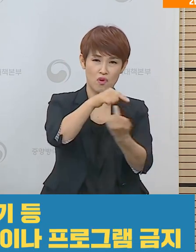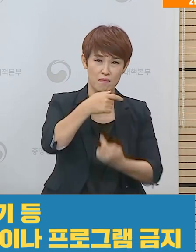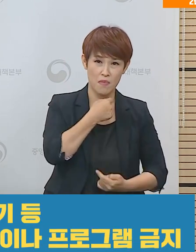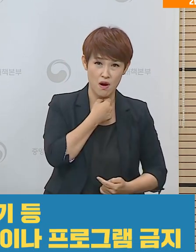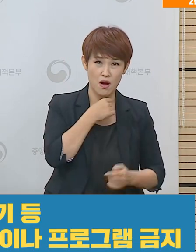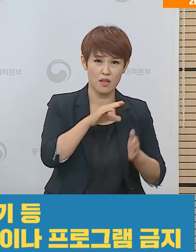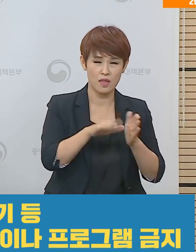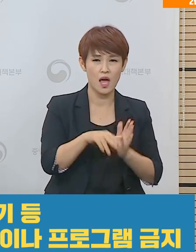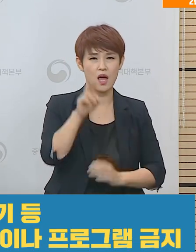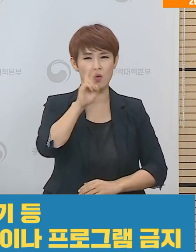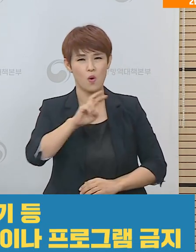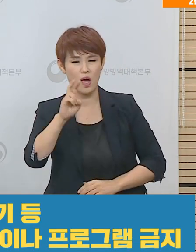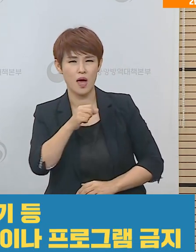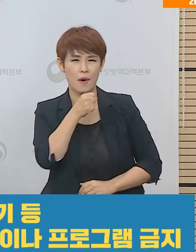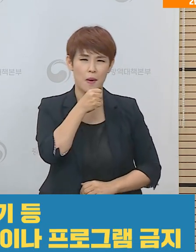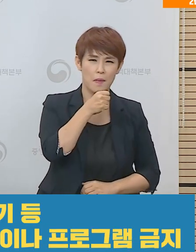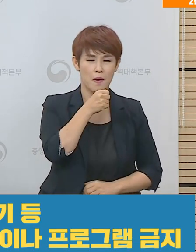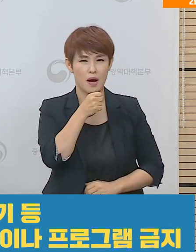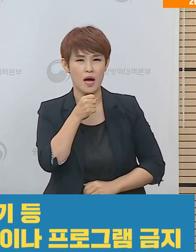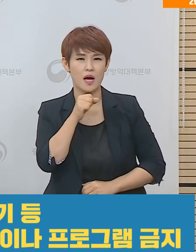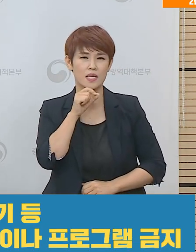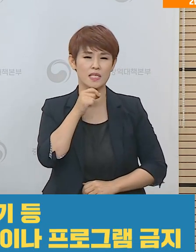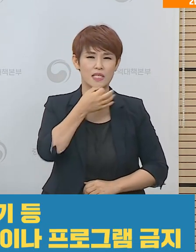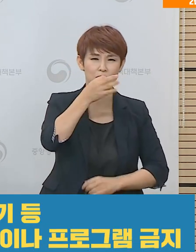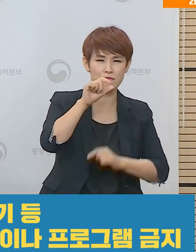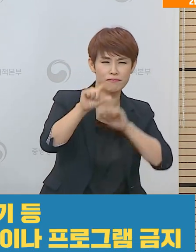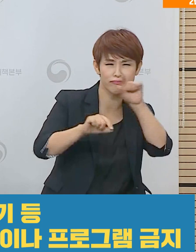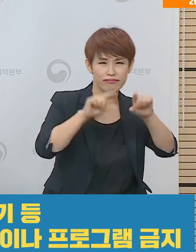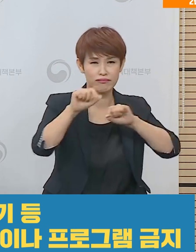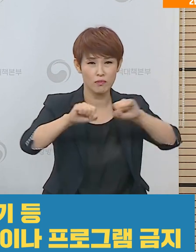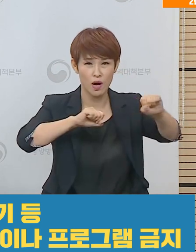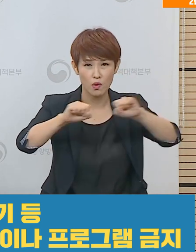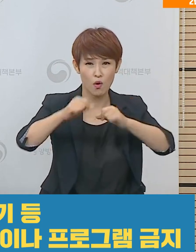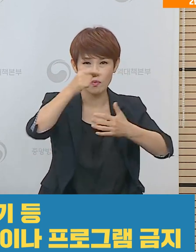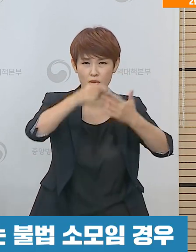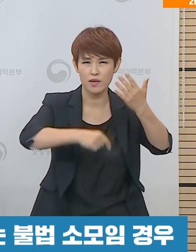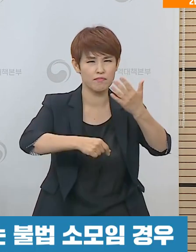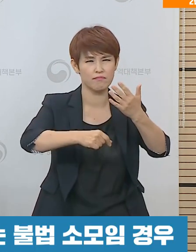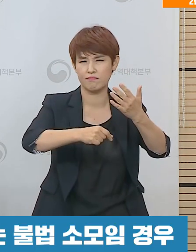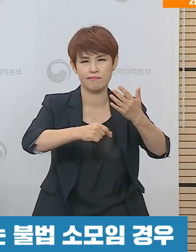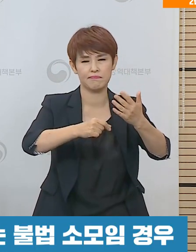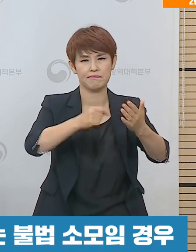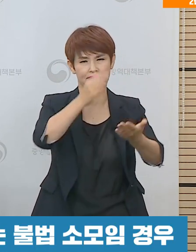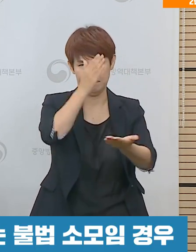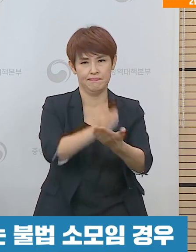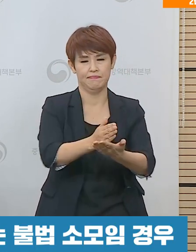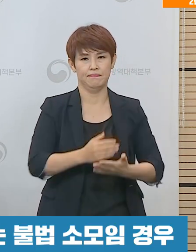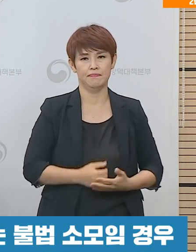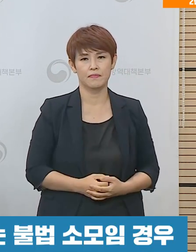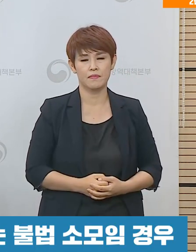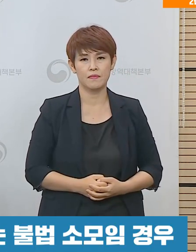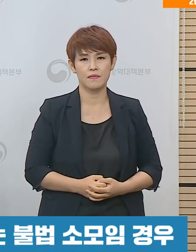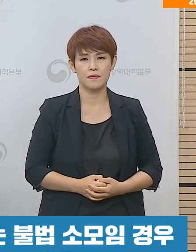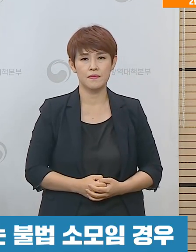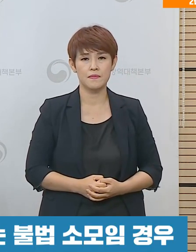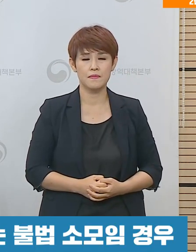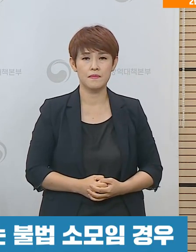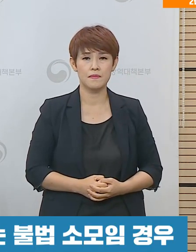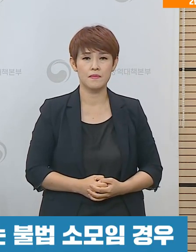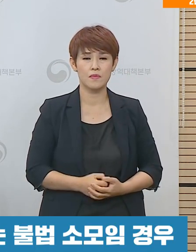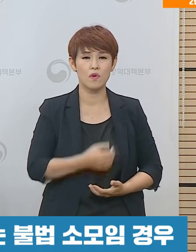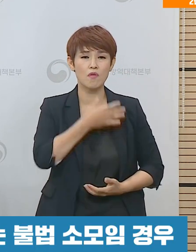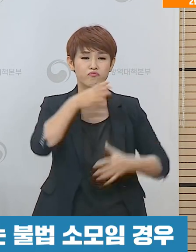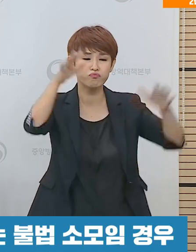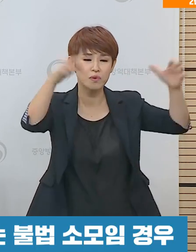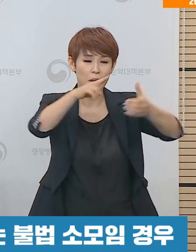부르기 등 비말이 많이 발생하는 활동이나 프로그램은 금지되며 또한 주로 방문